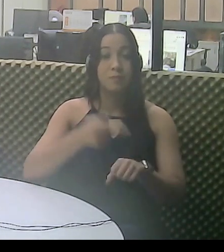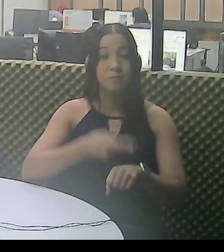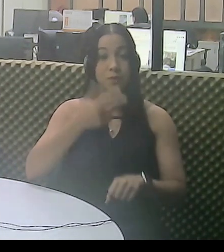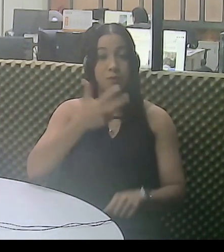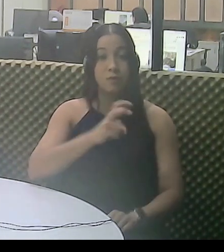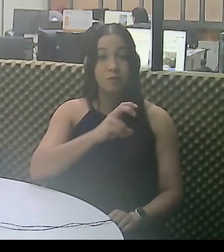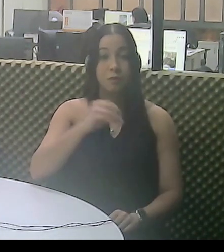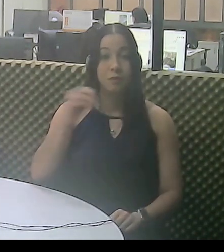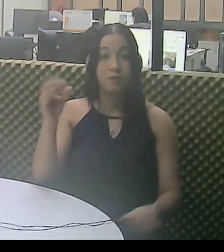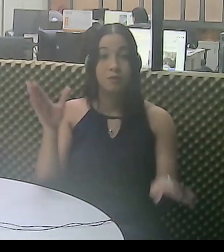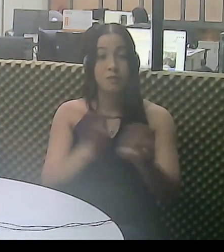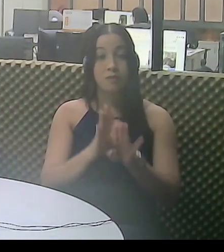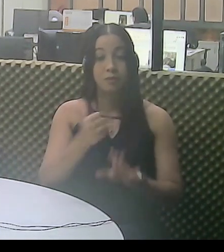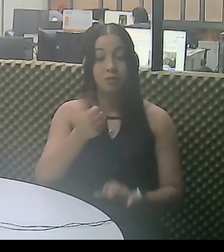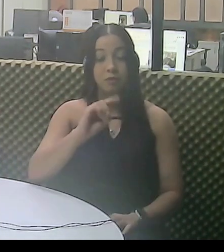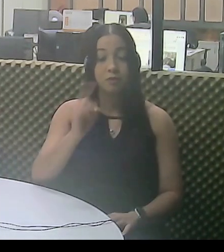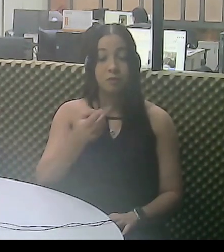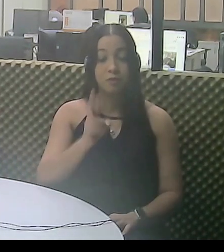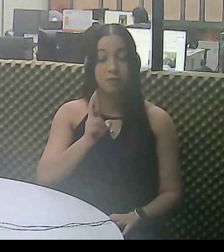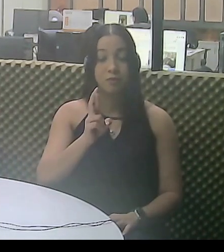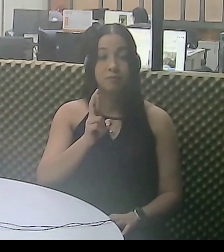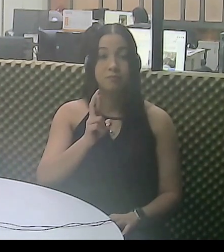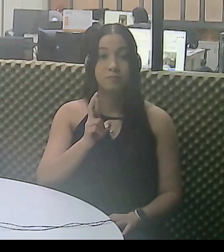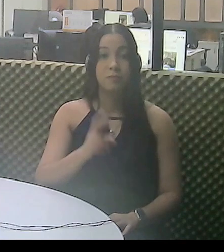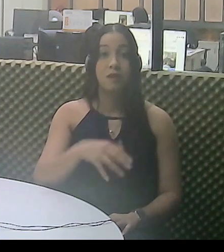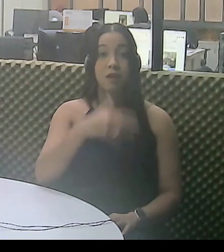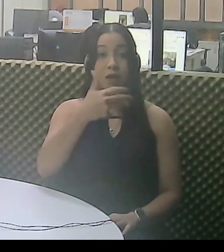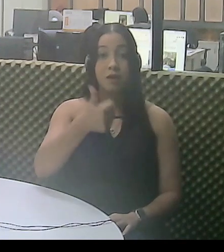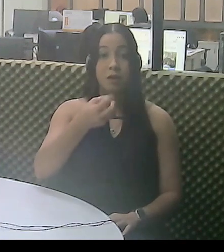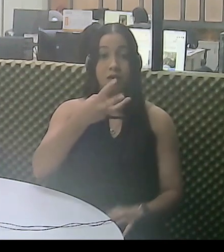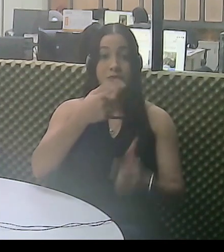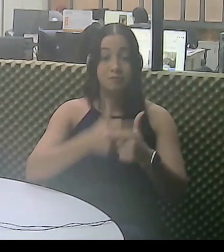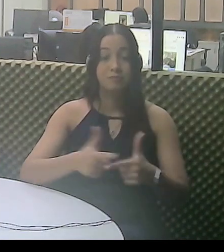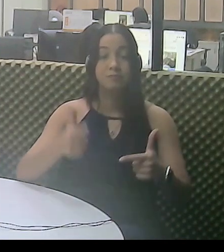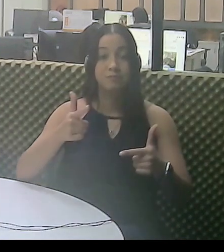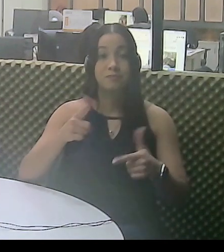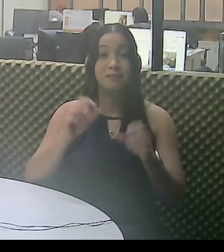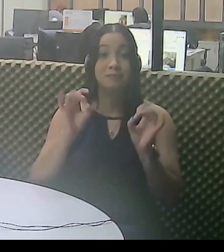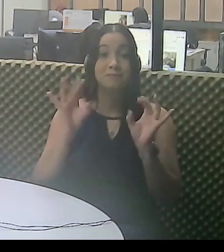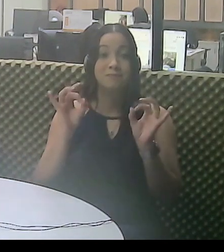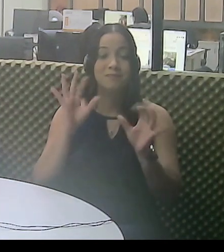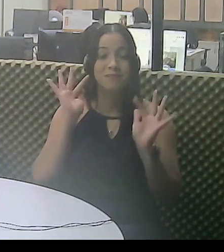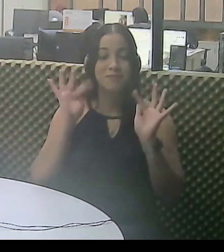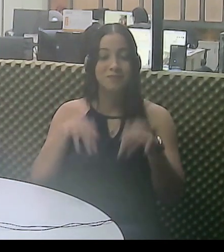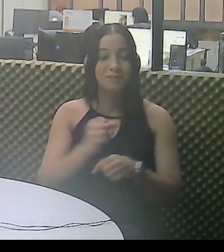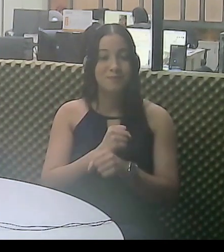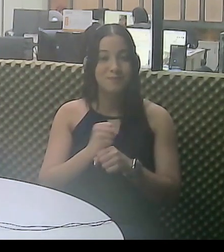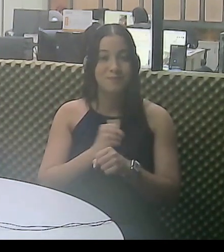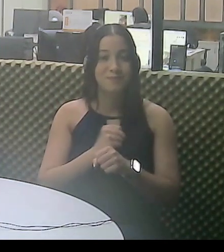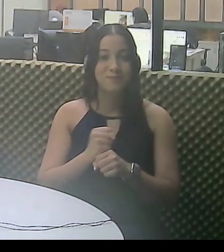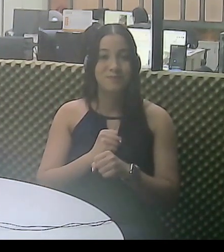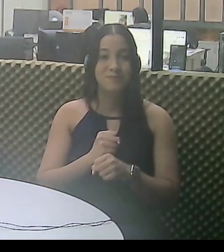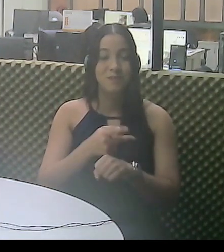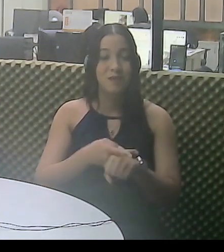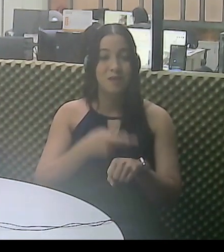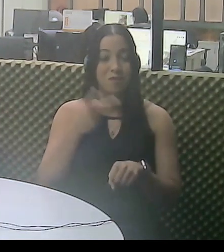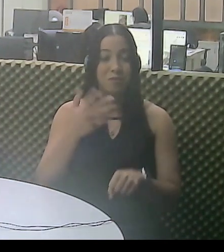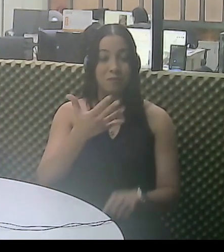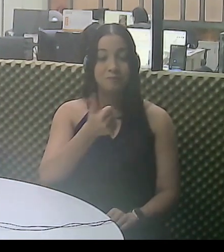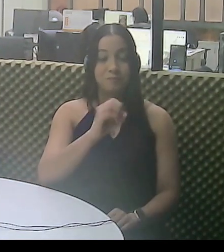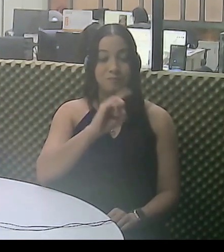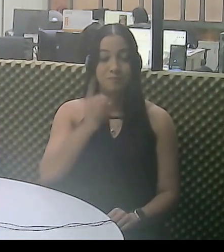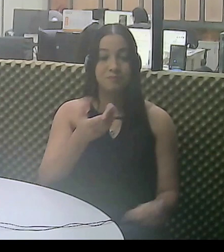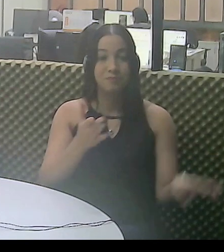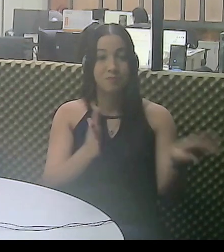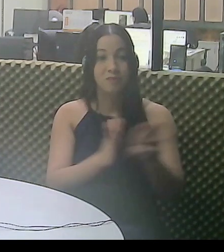de 500 a 10 mil reais. Já o 13º sorteio é o especial de fim de ano, com premiação entre 10